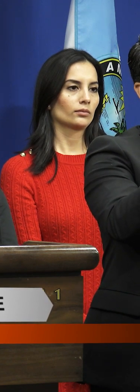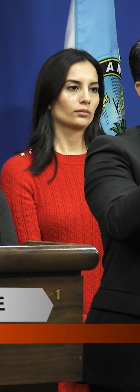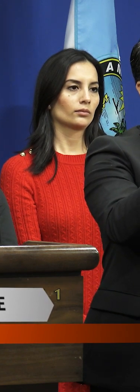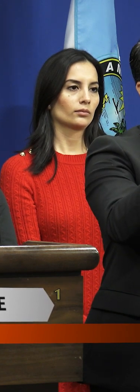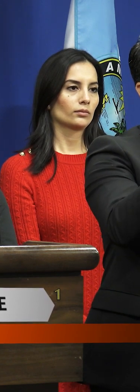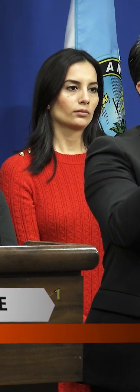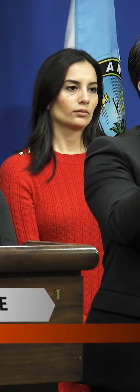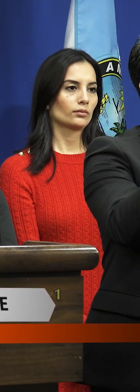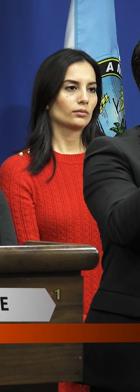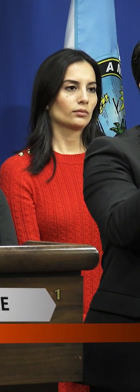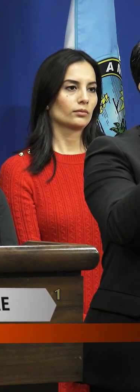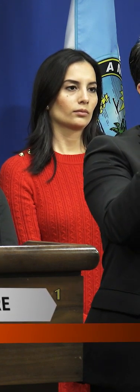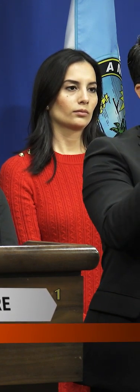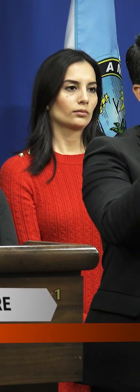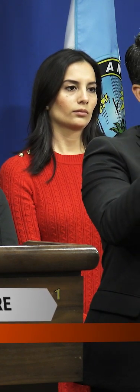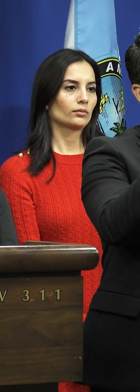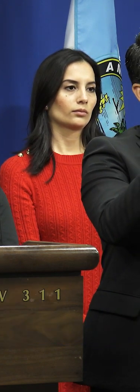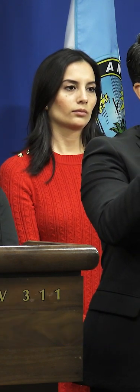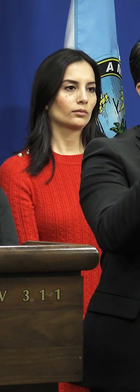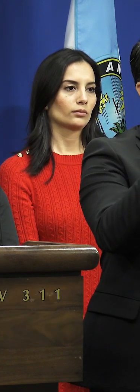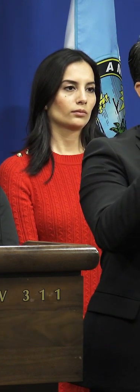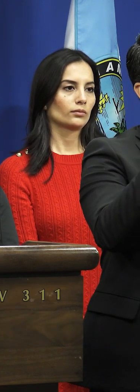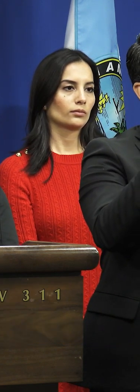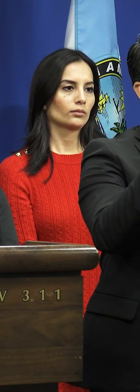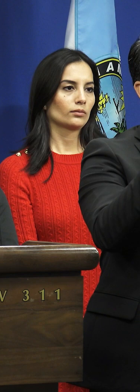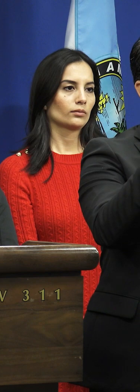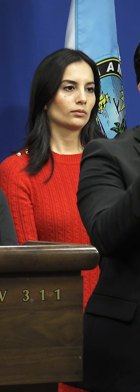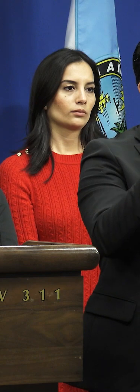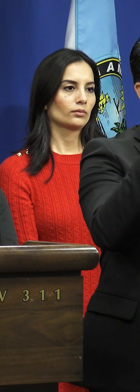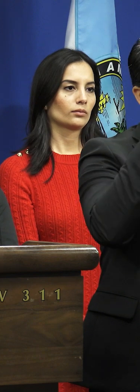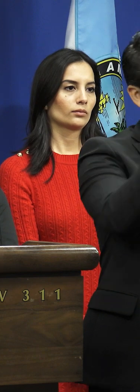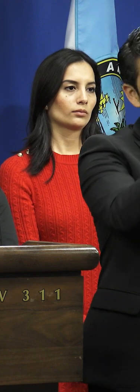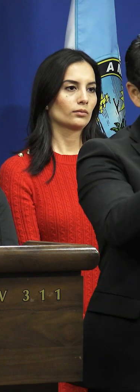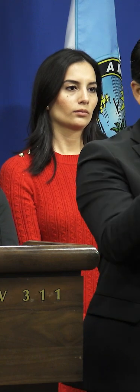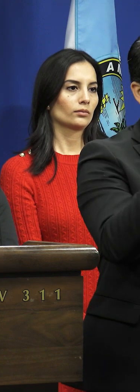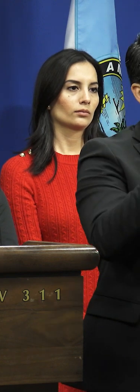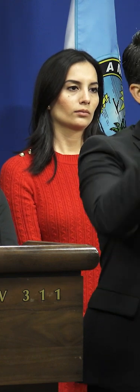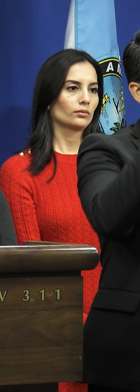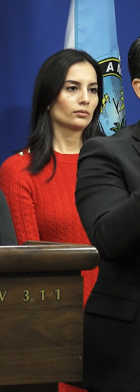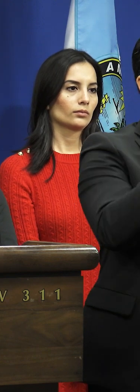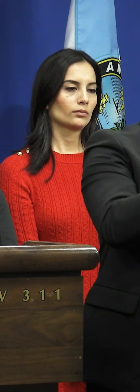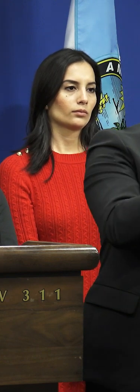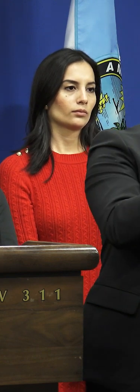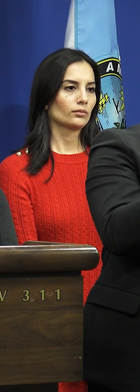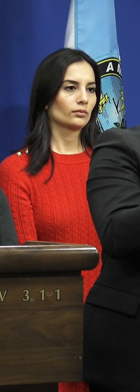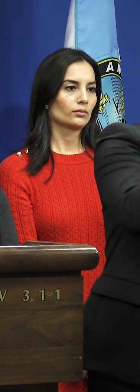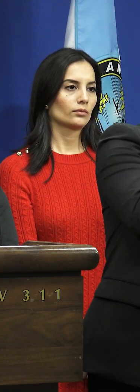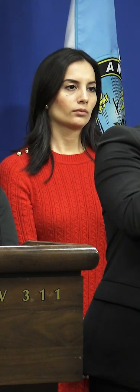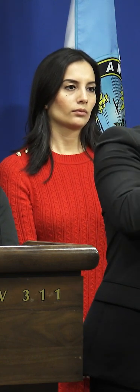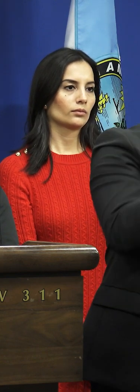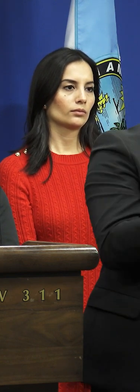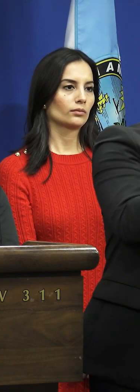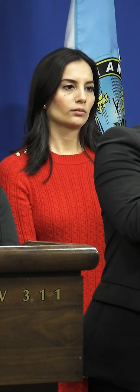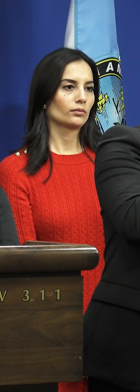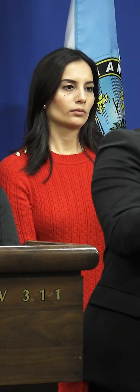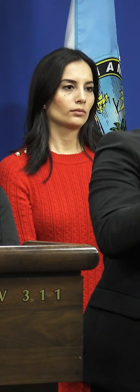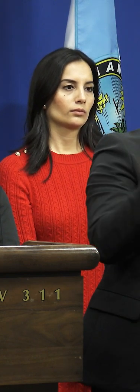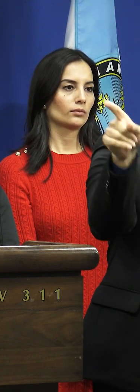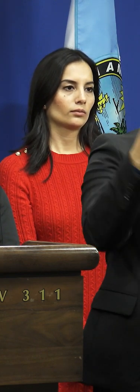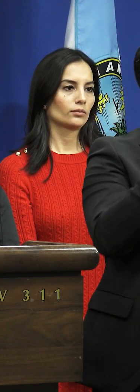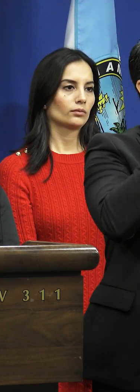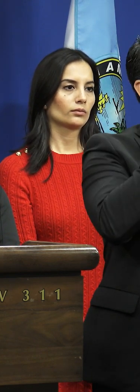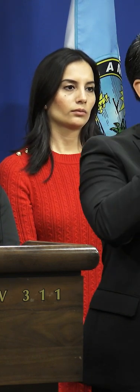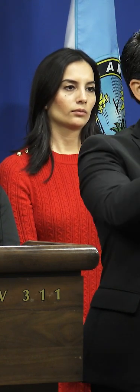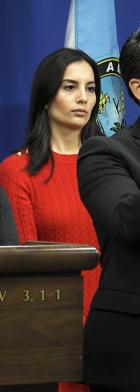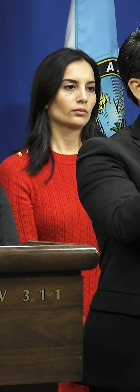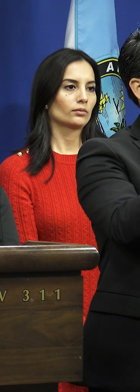miamidade.gov/wastefire, junto con sus dos previos, reportes previos. Estamos en contacto con nuestros expertos en Jackson Health